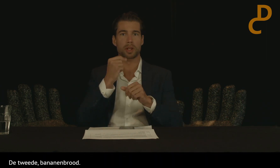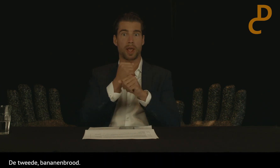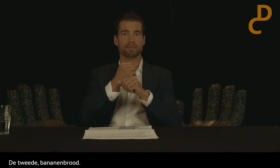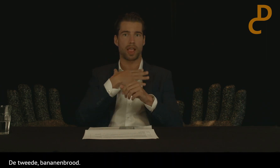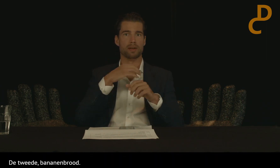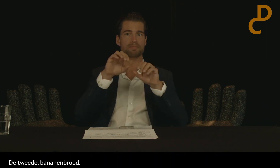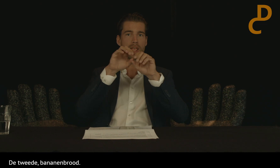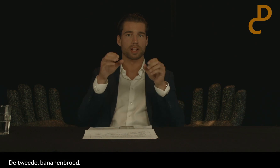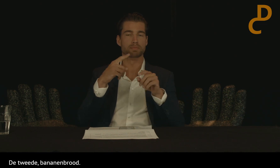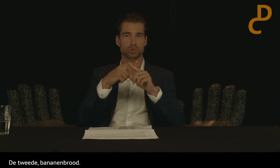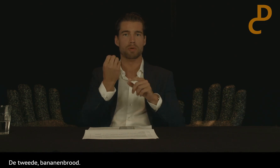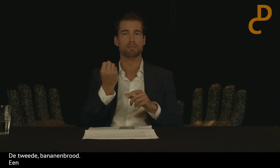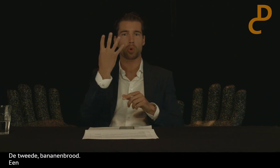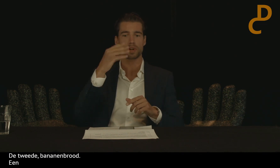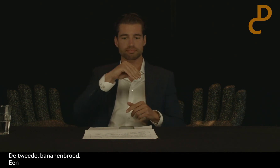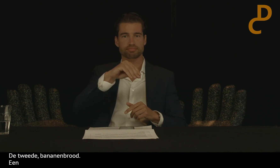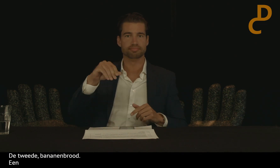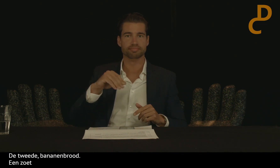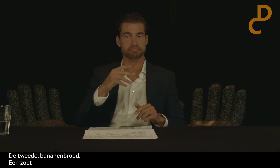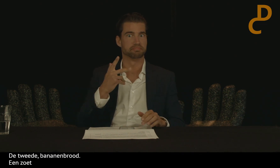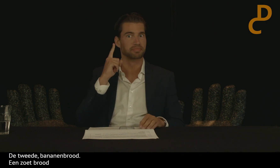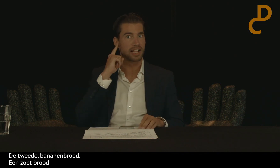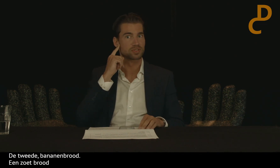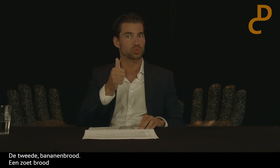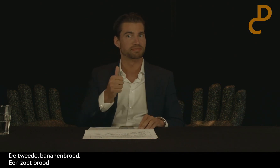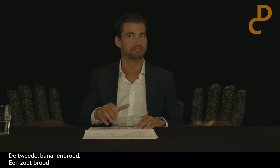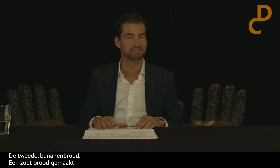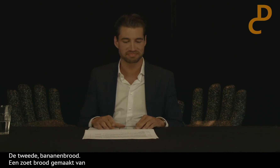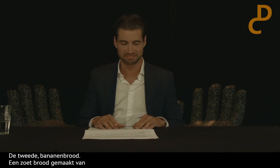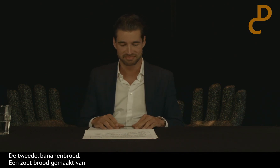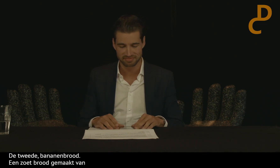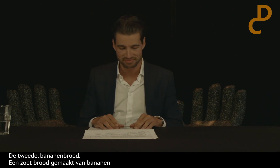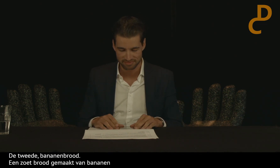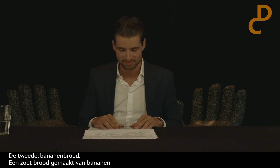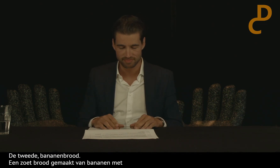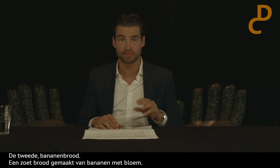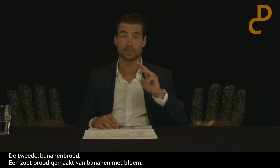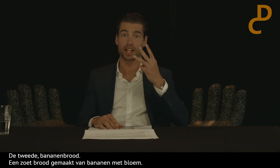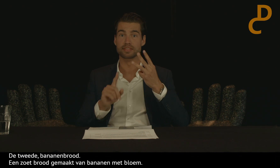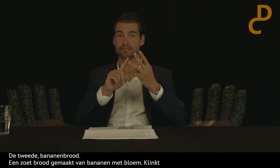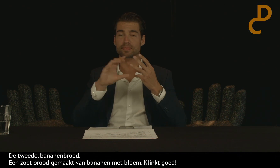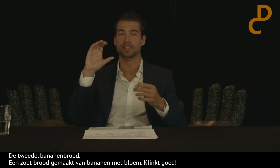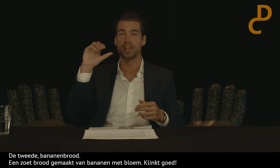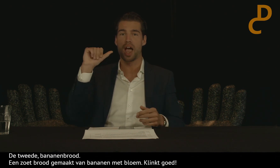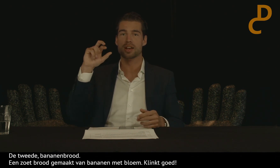Een zoete brood gemaakt van bananen met bloem. Klinkt goed. En als derde,